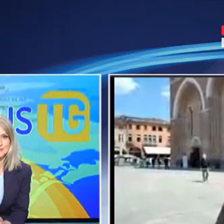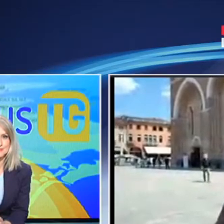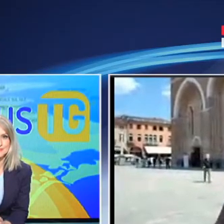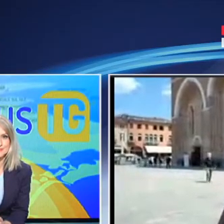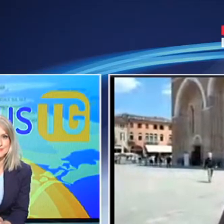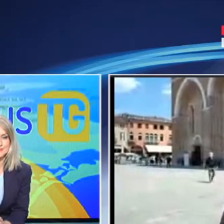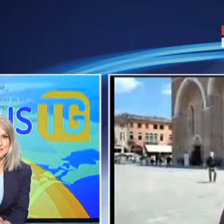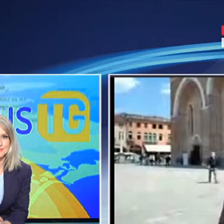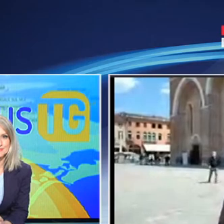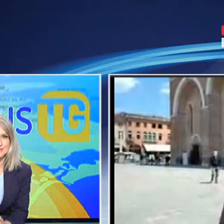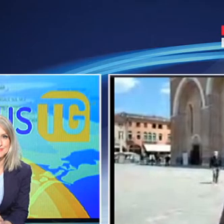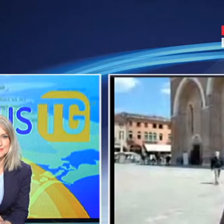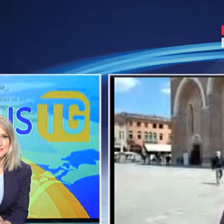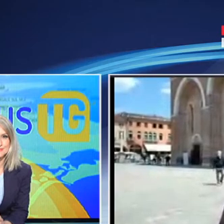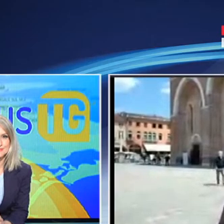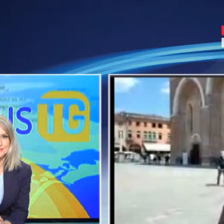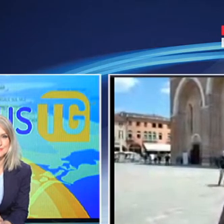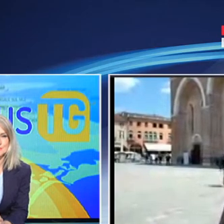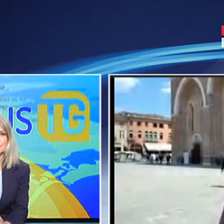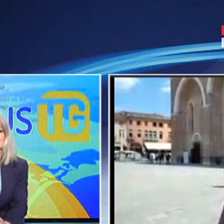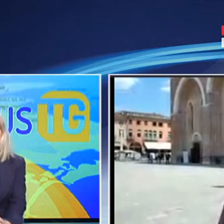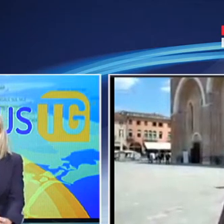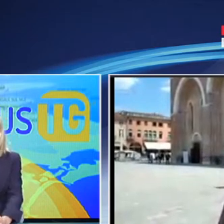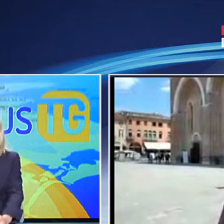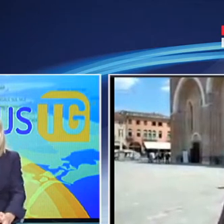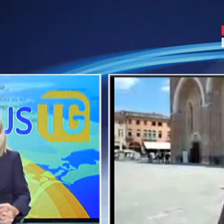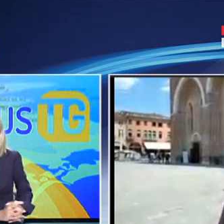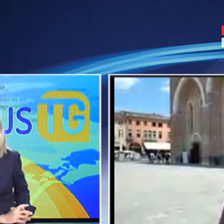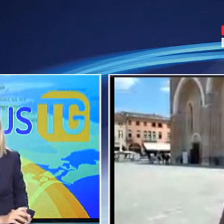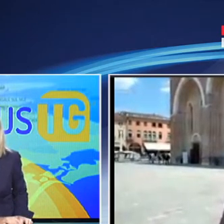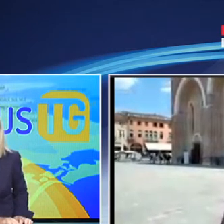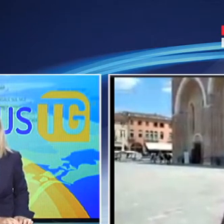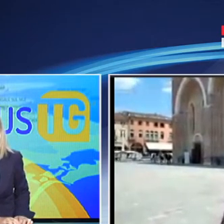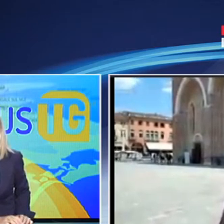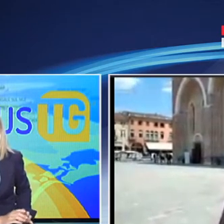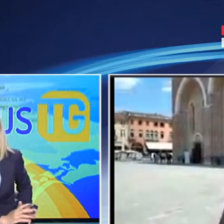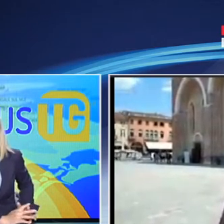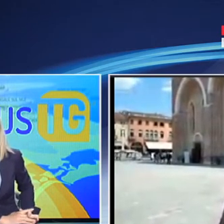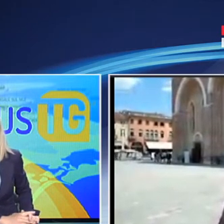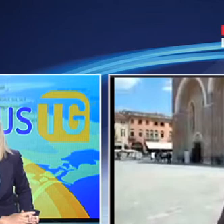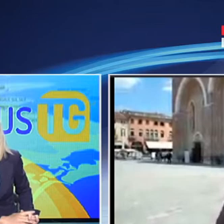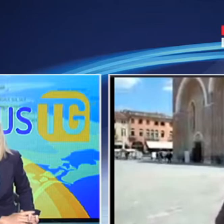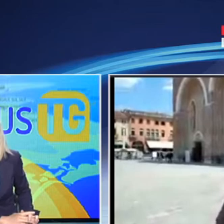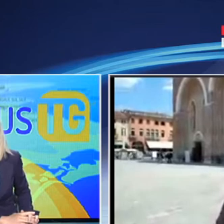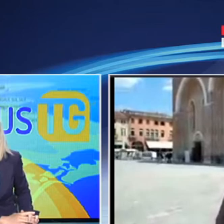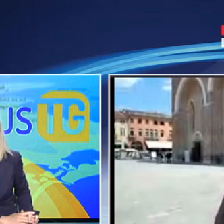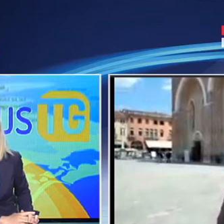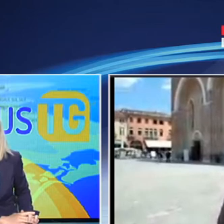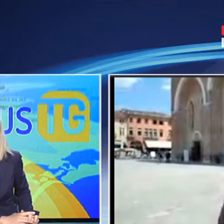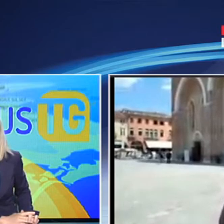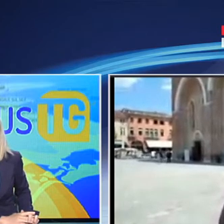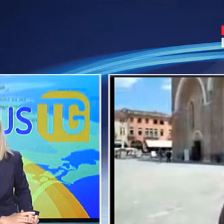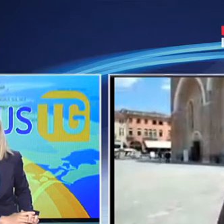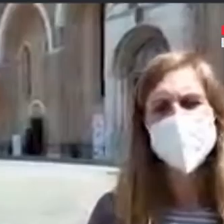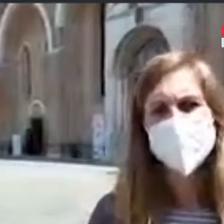perché oggi, come vi dicevo, è stato presentato appunto il calendario di eventi del giugno antoniano. Il 13 giugno,